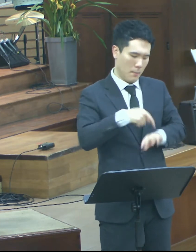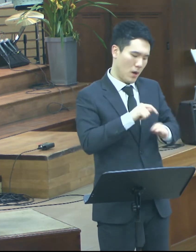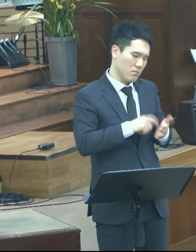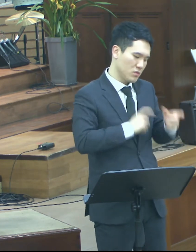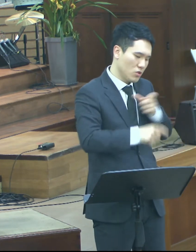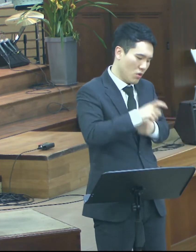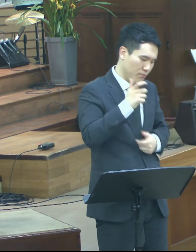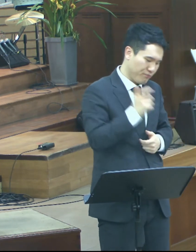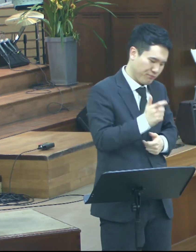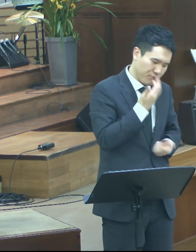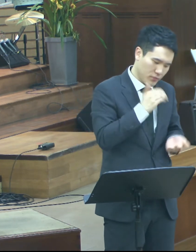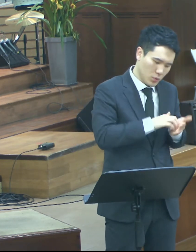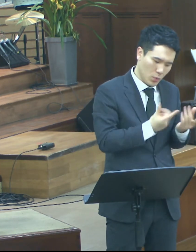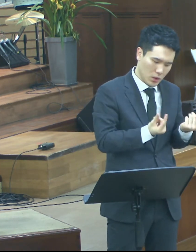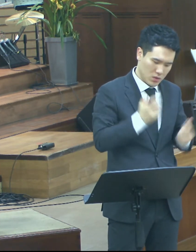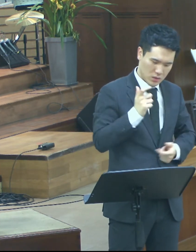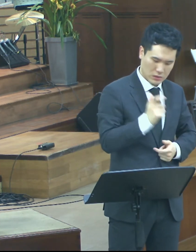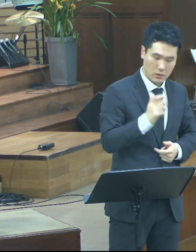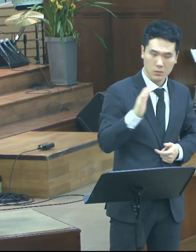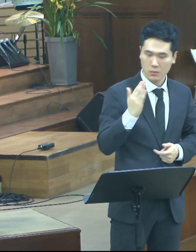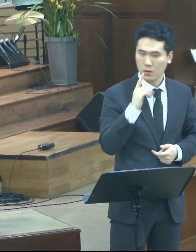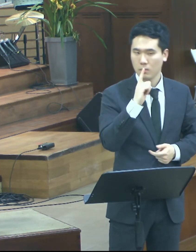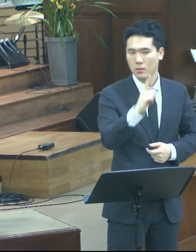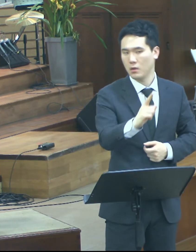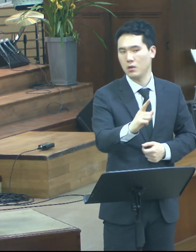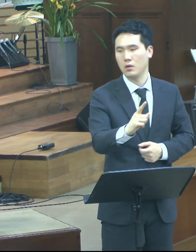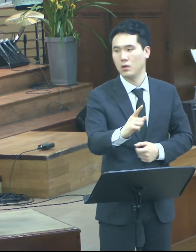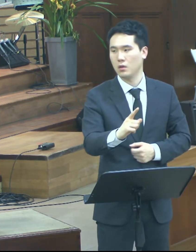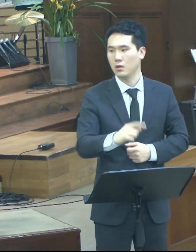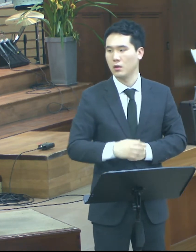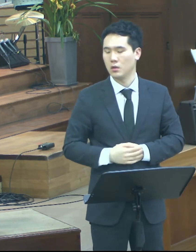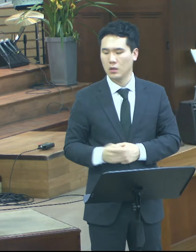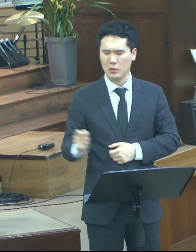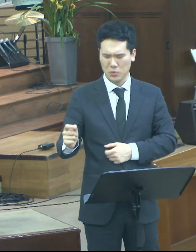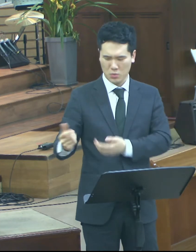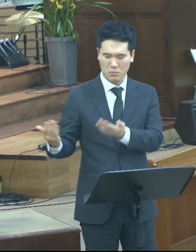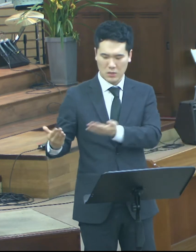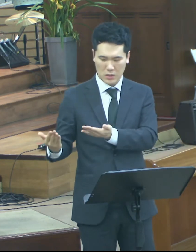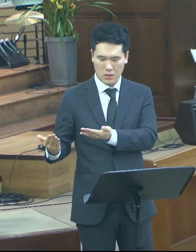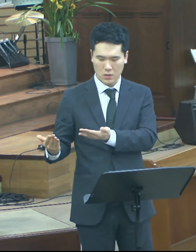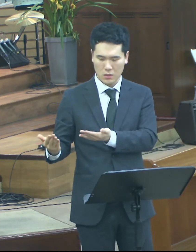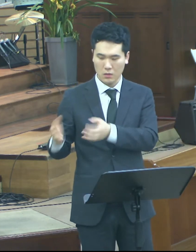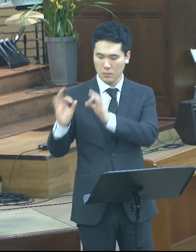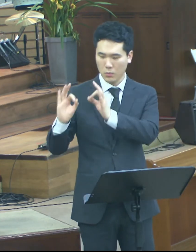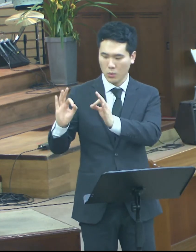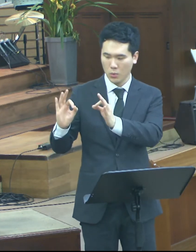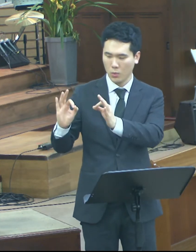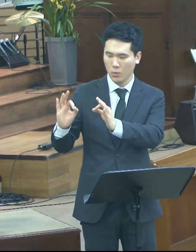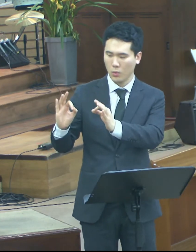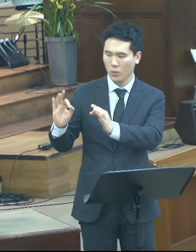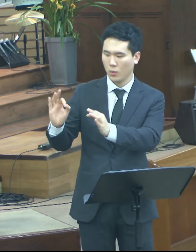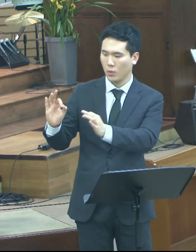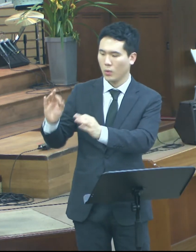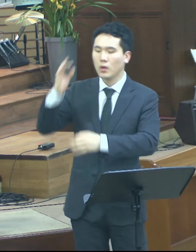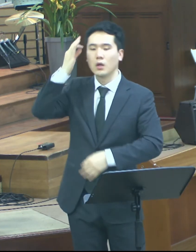게 아니에요. 작은 일에도 깨닫지 못하면 그러면 그건 신앙이 좋았어요.